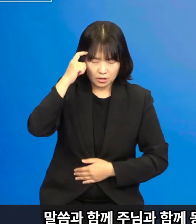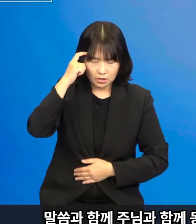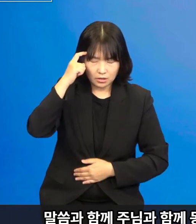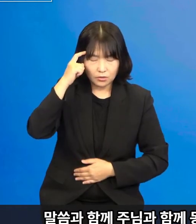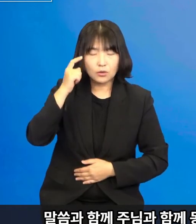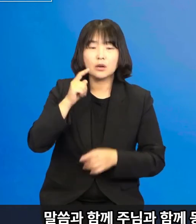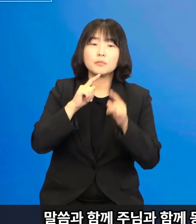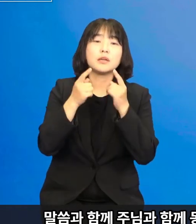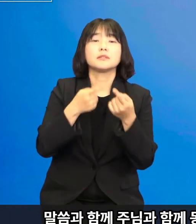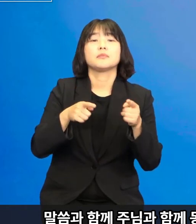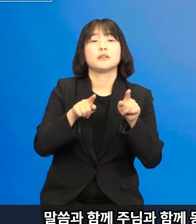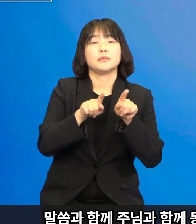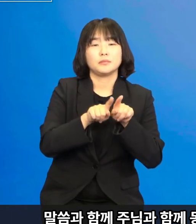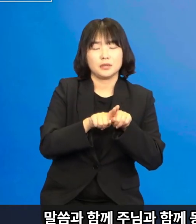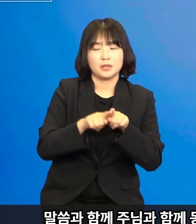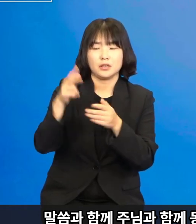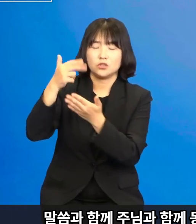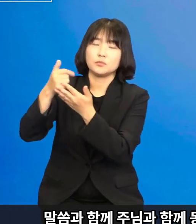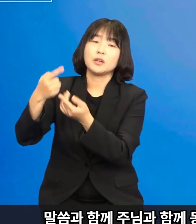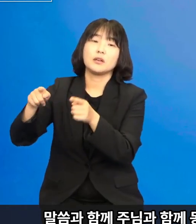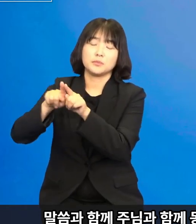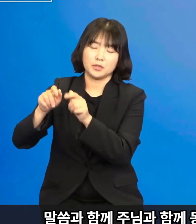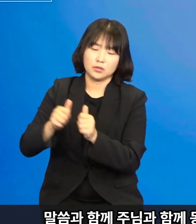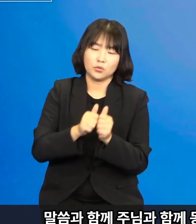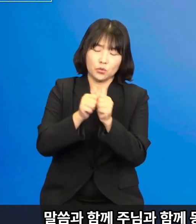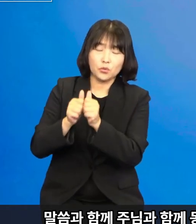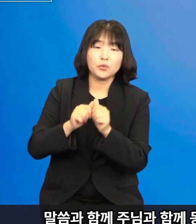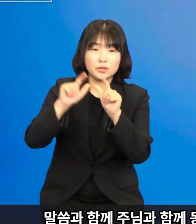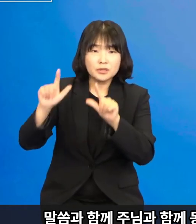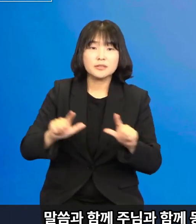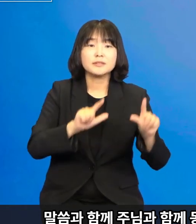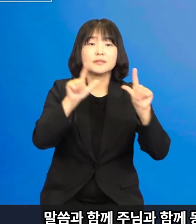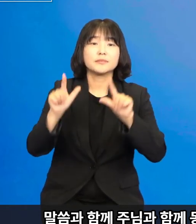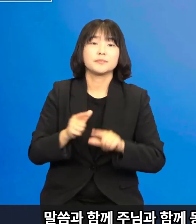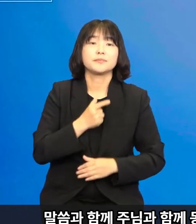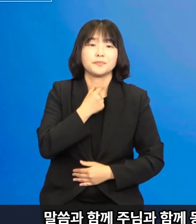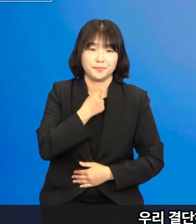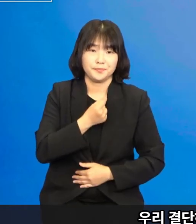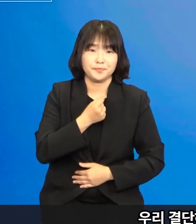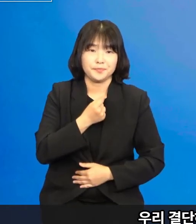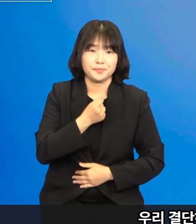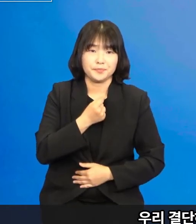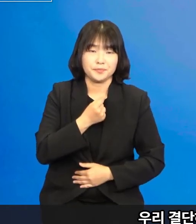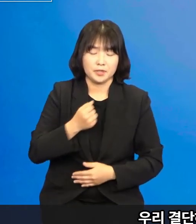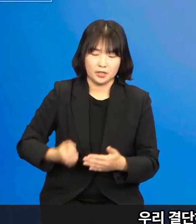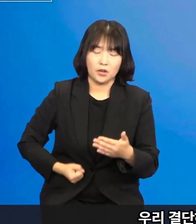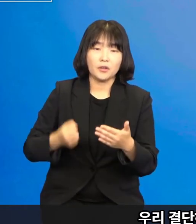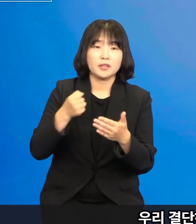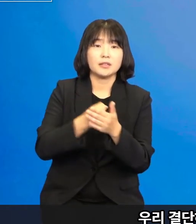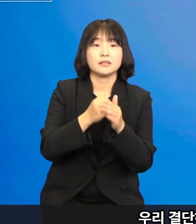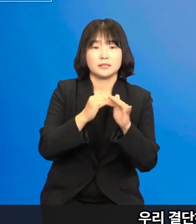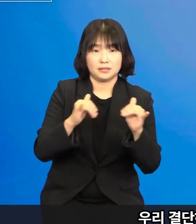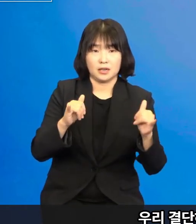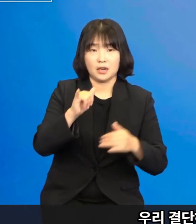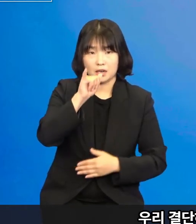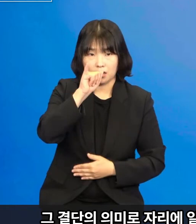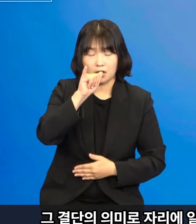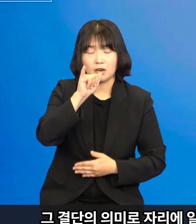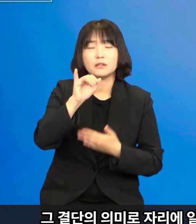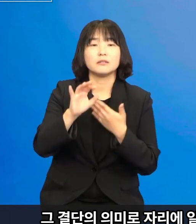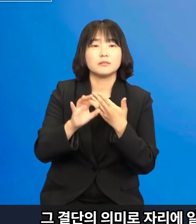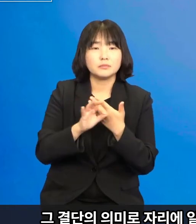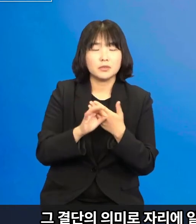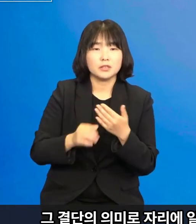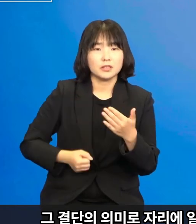말씀과 함께 주님과 함께 동행하는 삶을 살기를 원합니다 라고 우리 결단하신 분들 계시다면